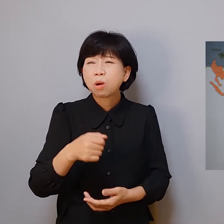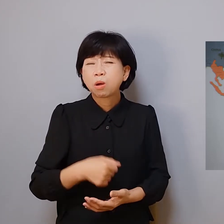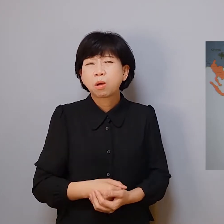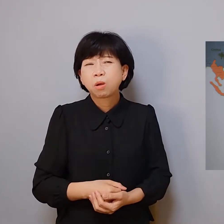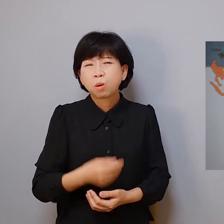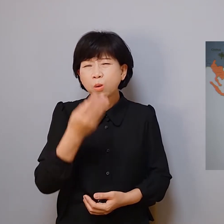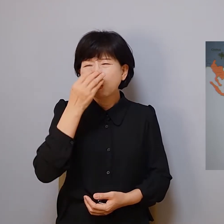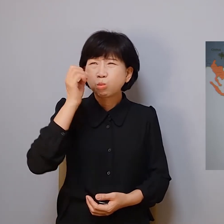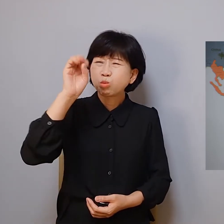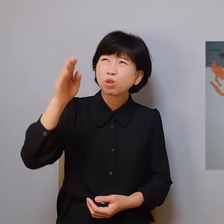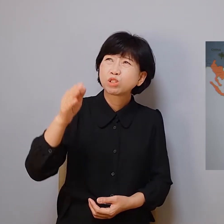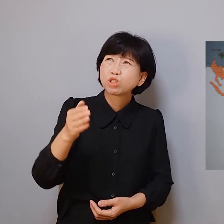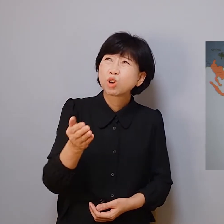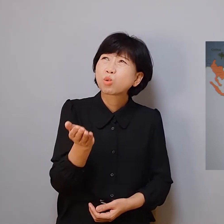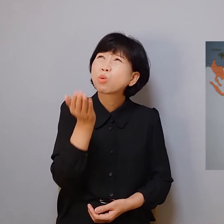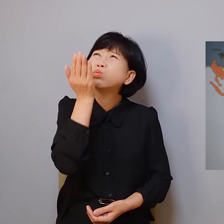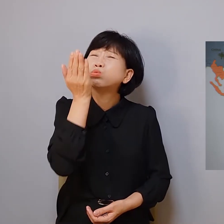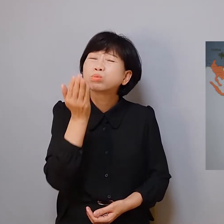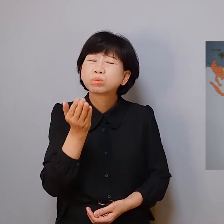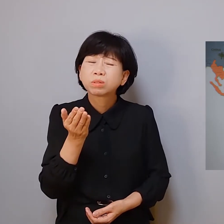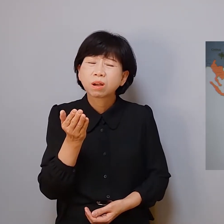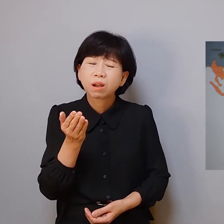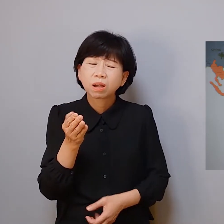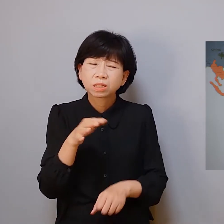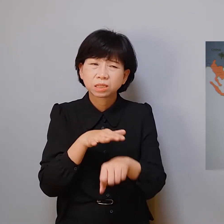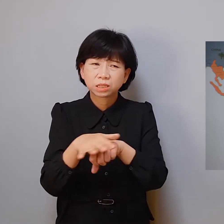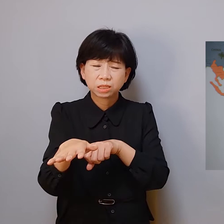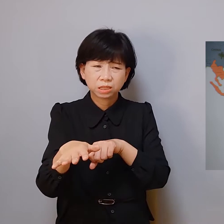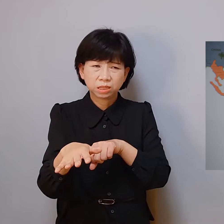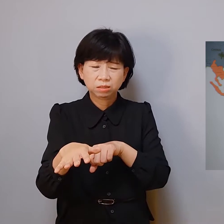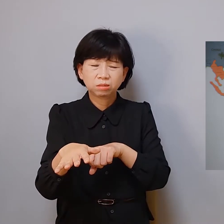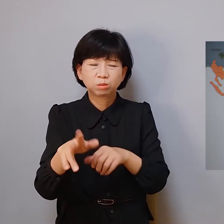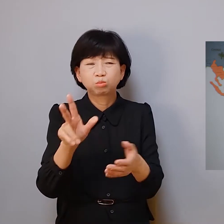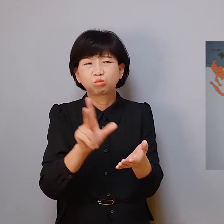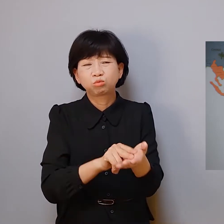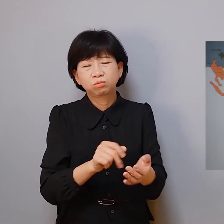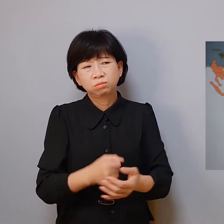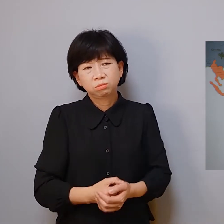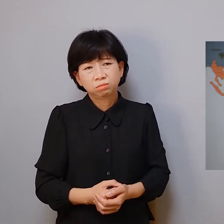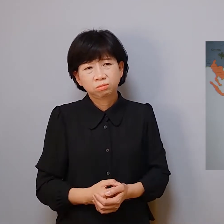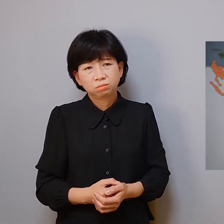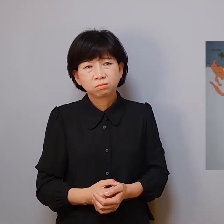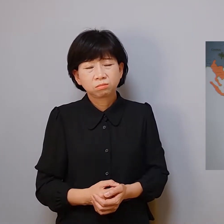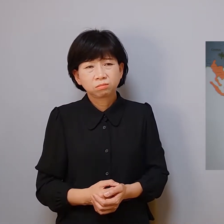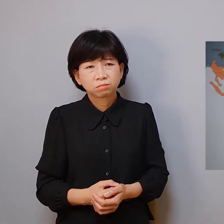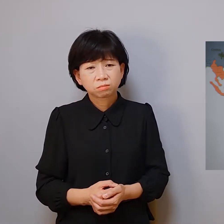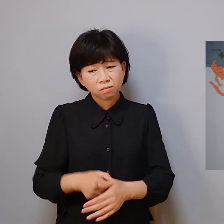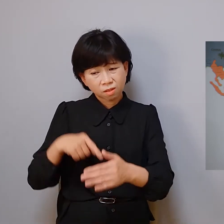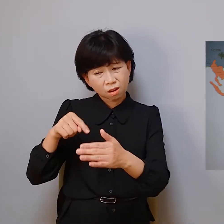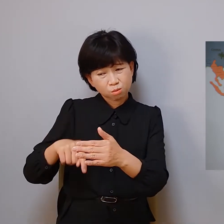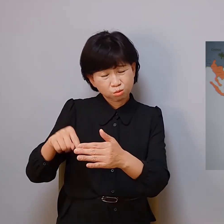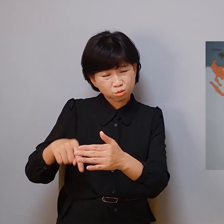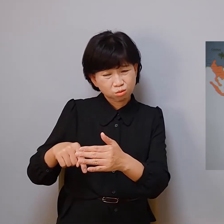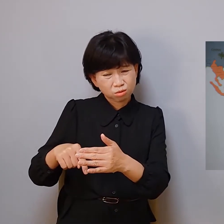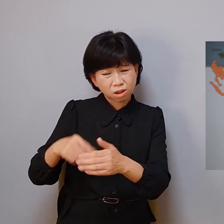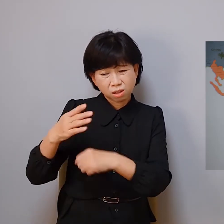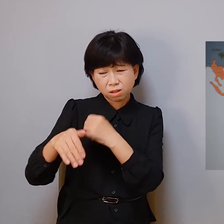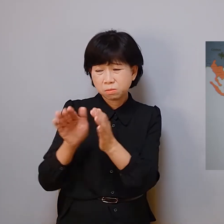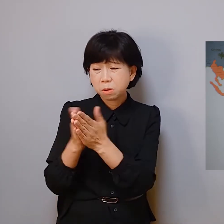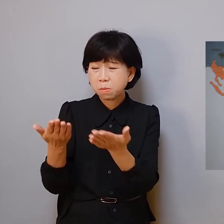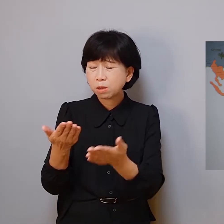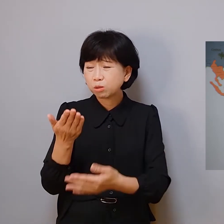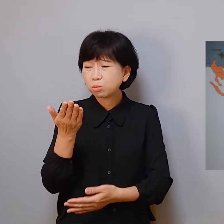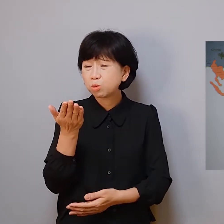문제가 컸던 거예요. 안으로는 하나님의 말씀이 찢겨지고 불살라졌습니다. 밖으로는 아수르의 통치로